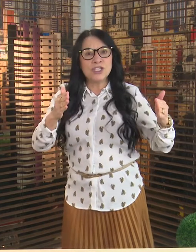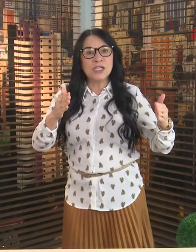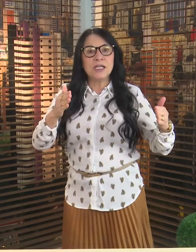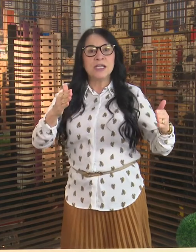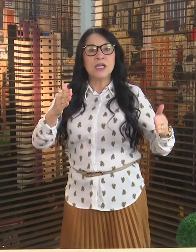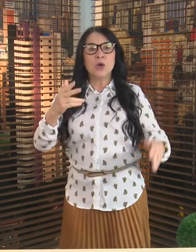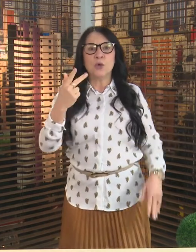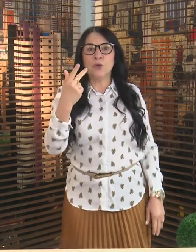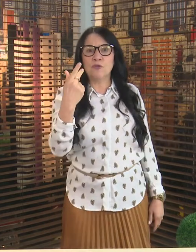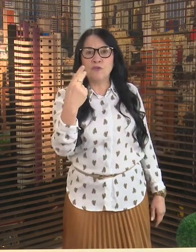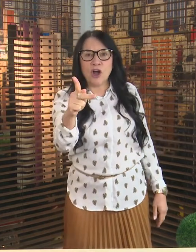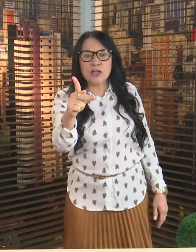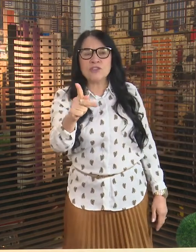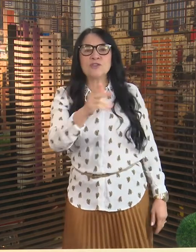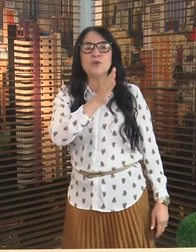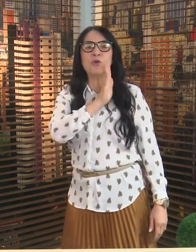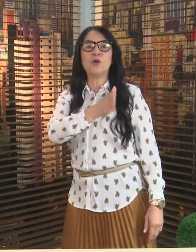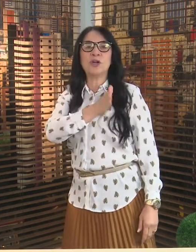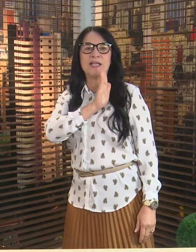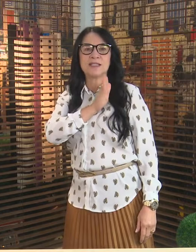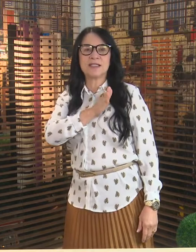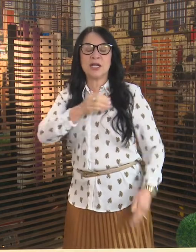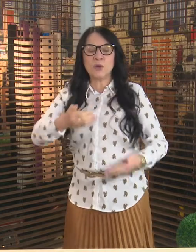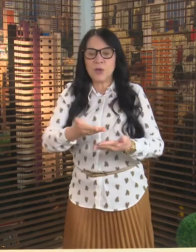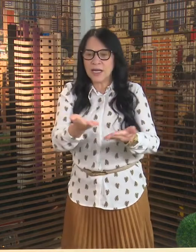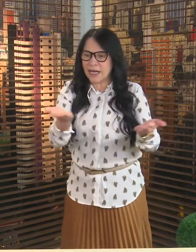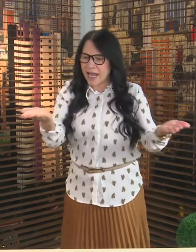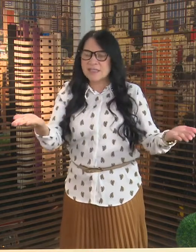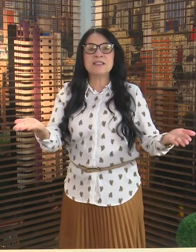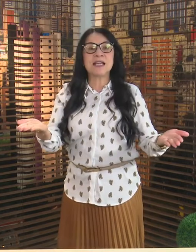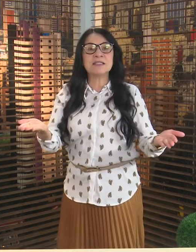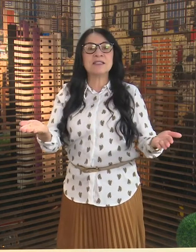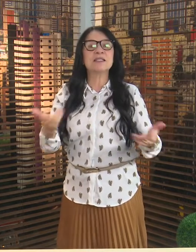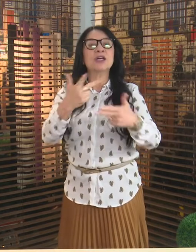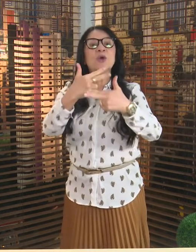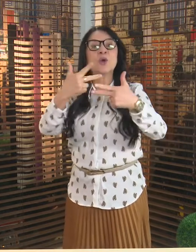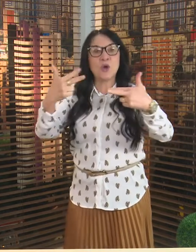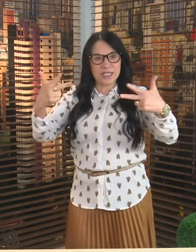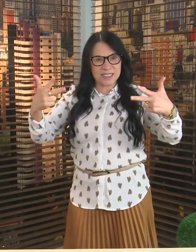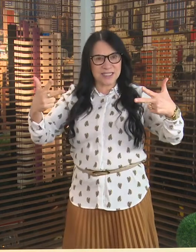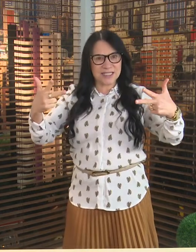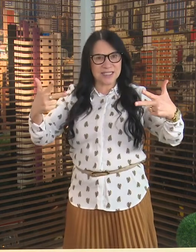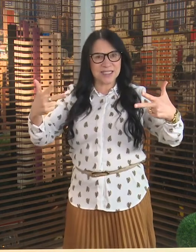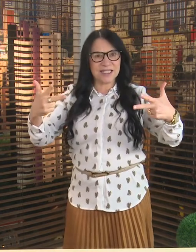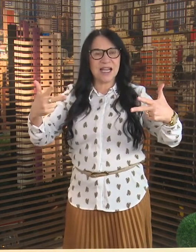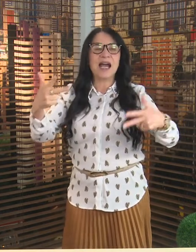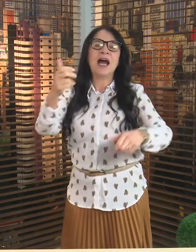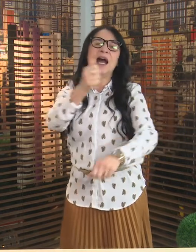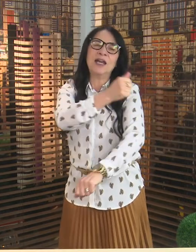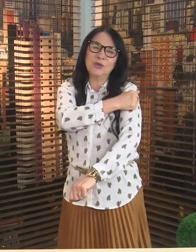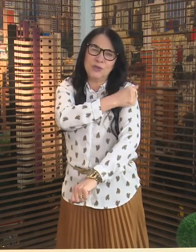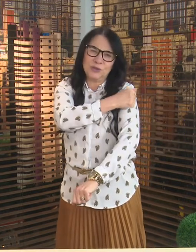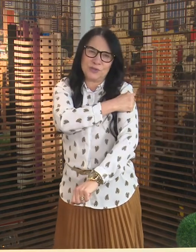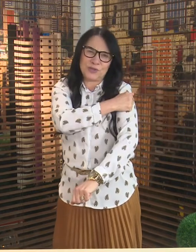Ponde o vosso coração nestas coisas.